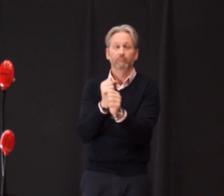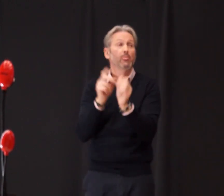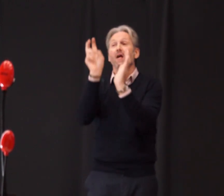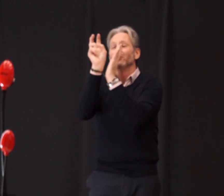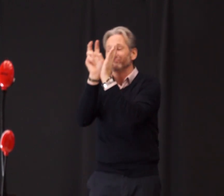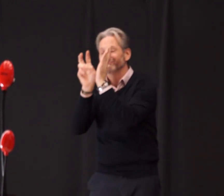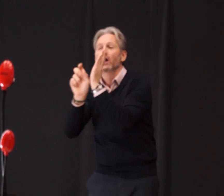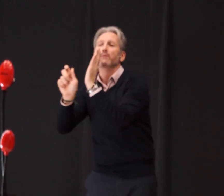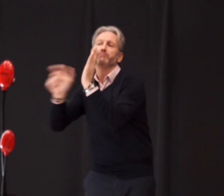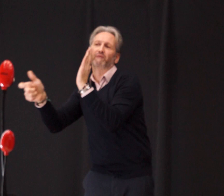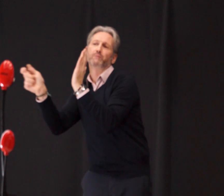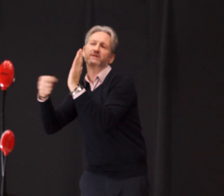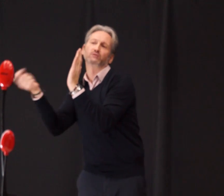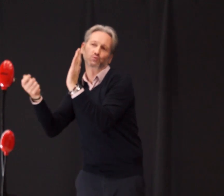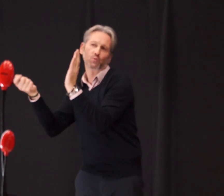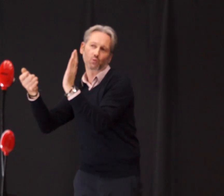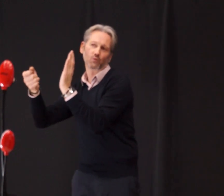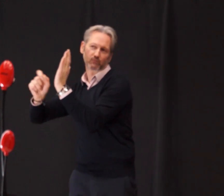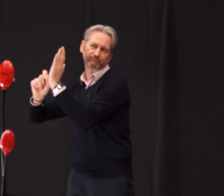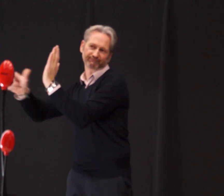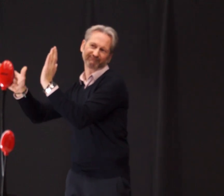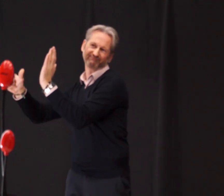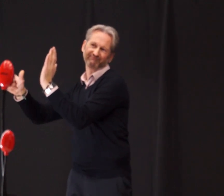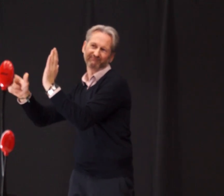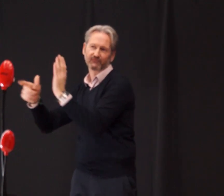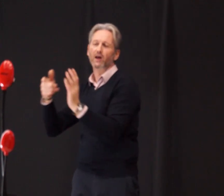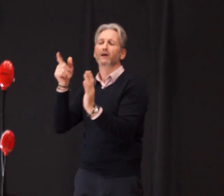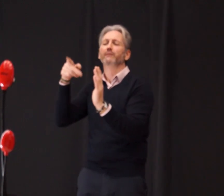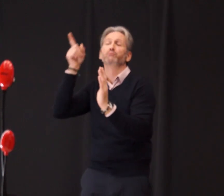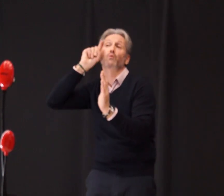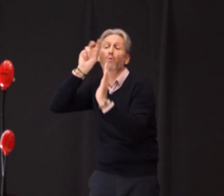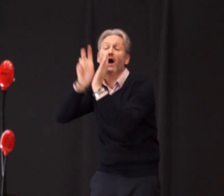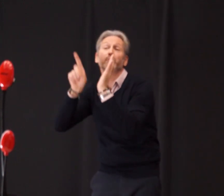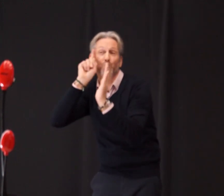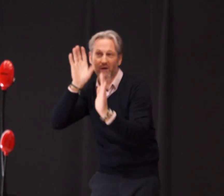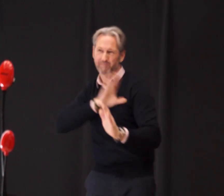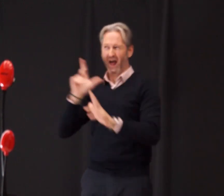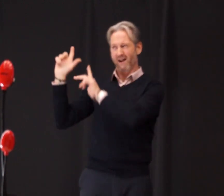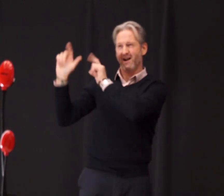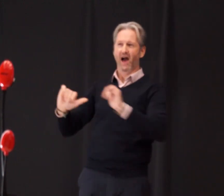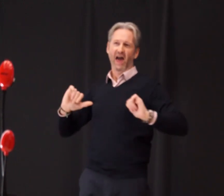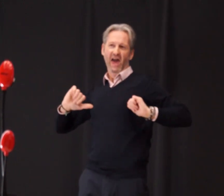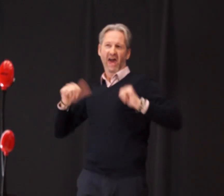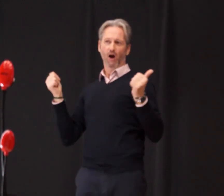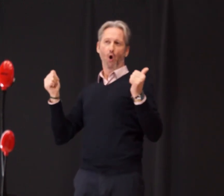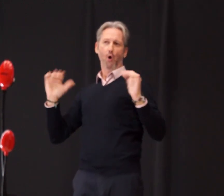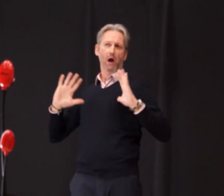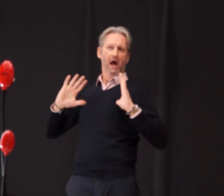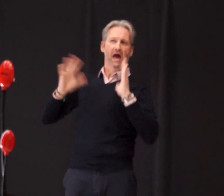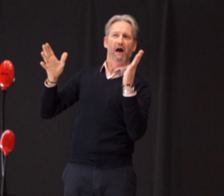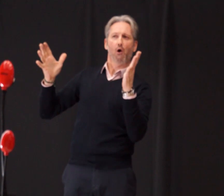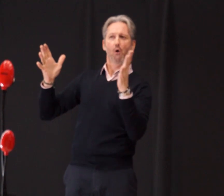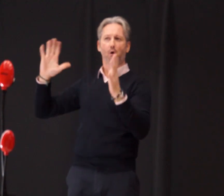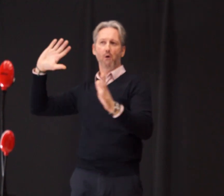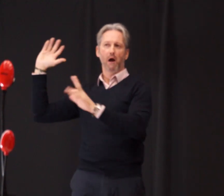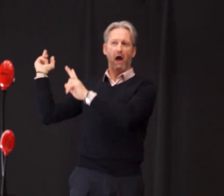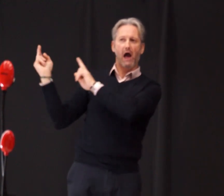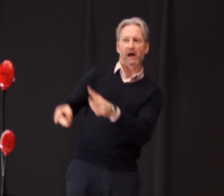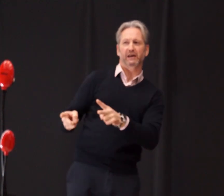fin, il y a la chute. Voilà. Et on arrive à la fin de l'histoire. En fait, on est vraiment